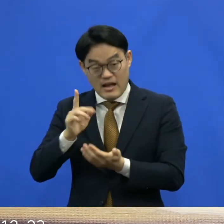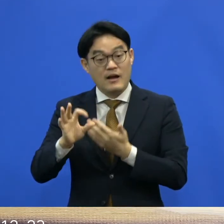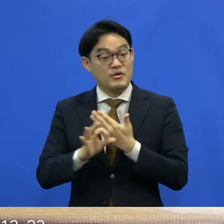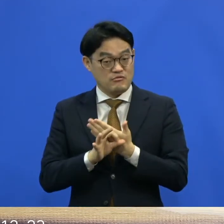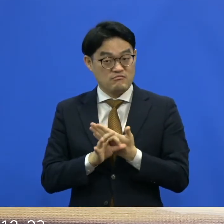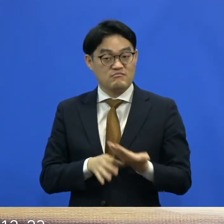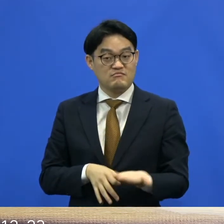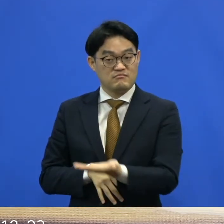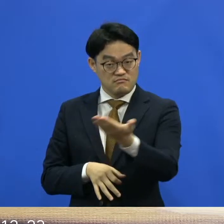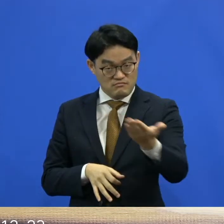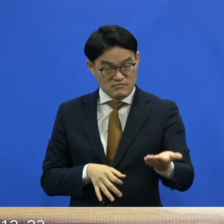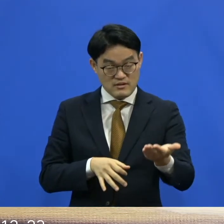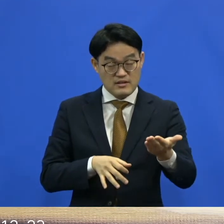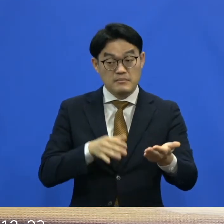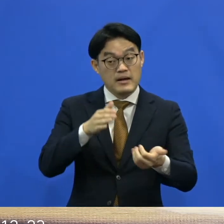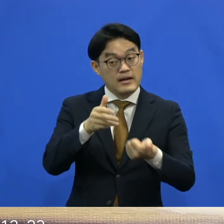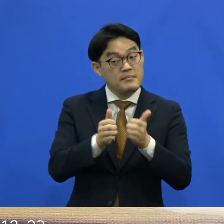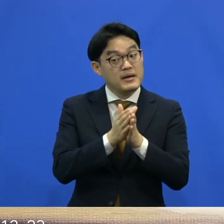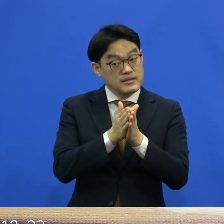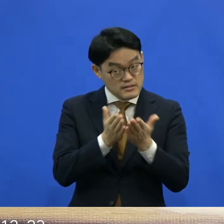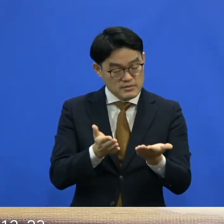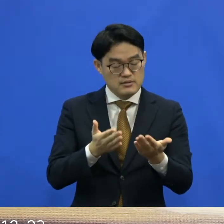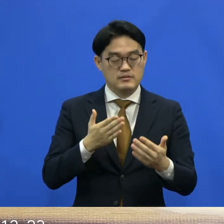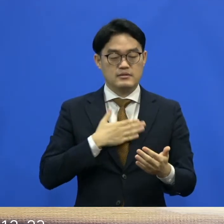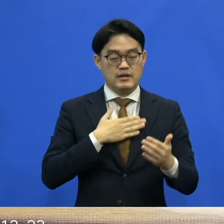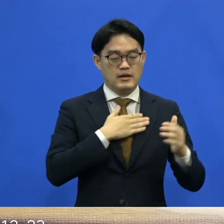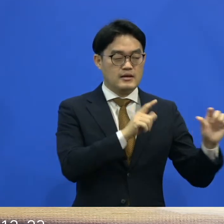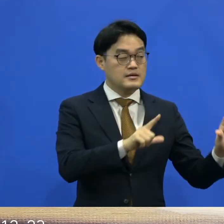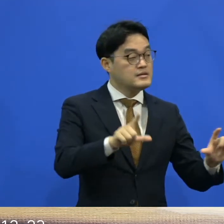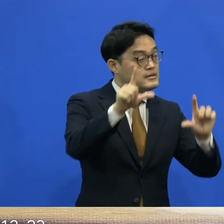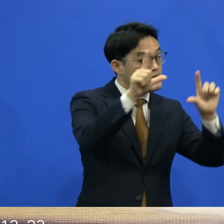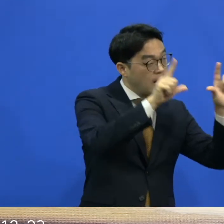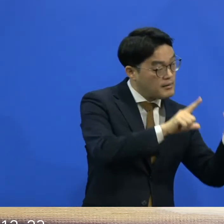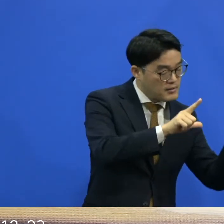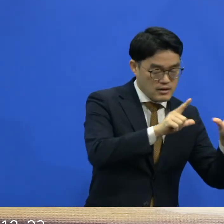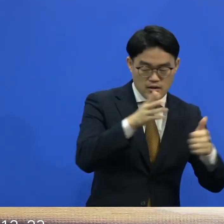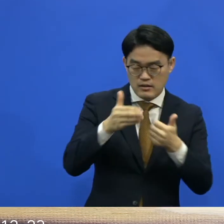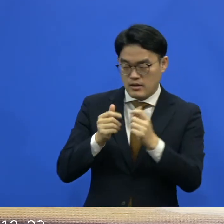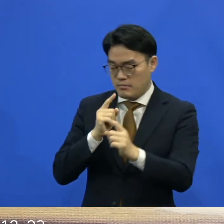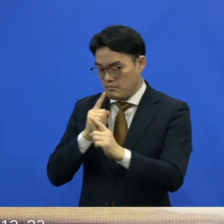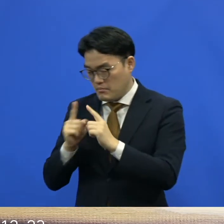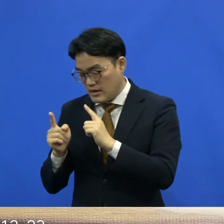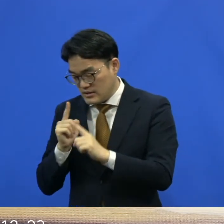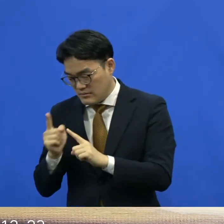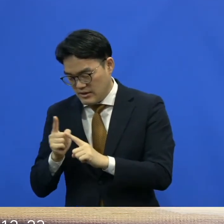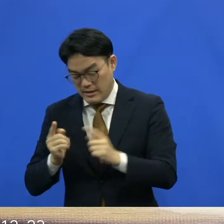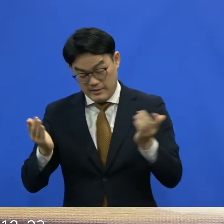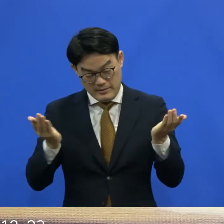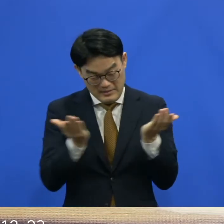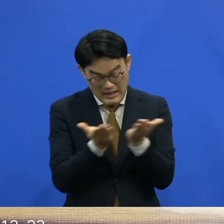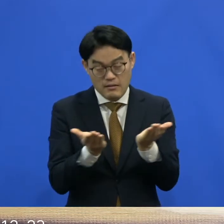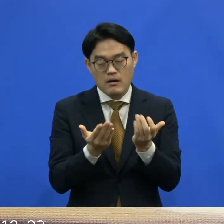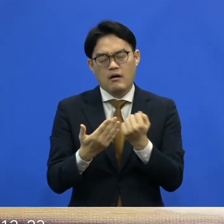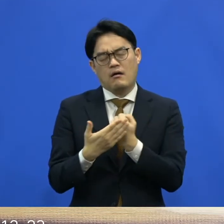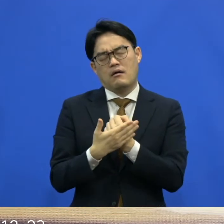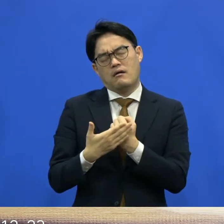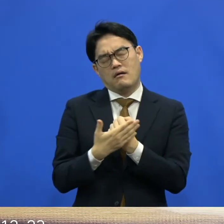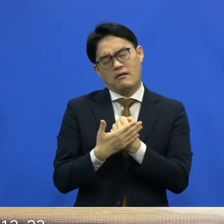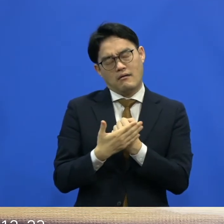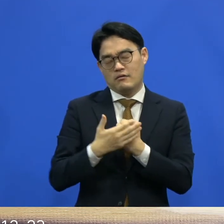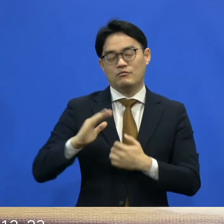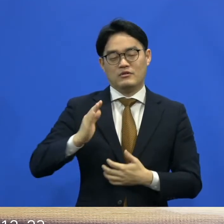틀림없이 그 말씀이 어느 순간에 그 말씀과 내 현실이 딱 부딪히는 때가 와요. 그 말씀을 딱 붙들고 있는 분은